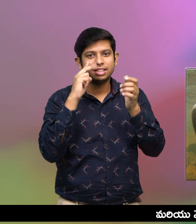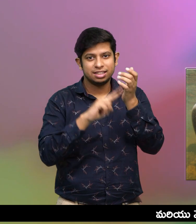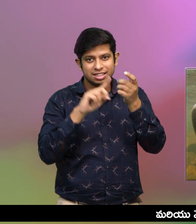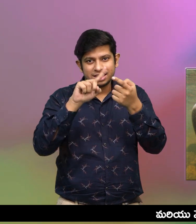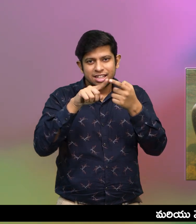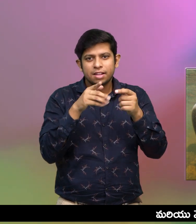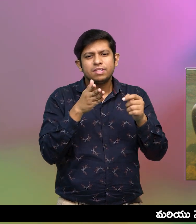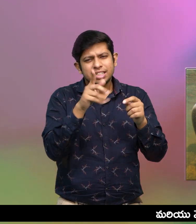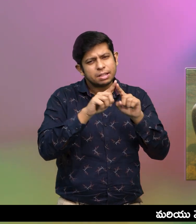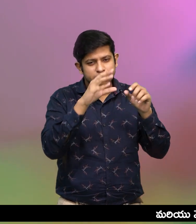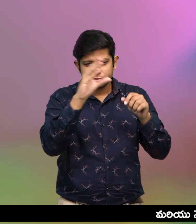ఉదాహరణలు.